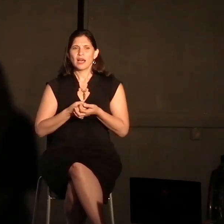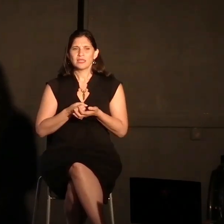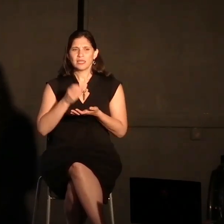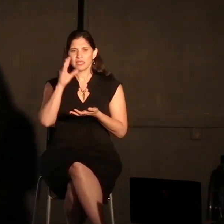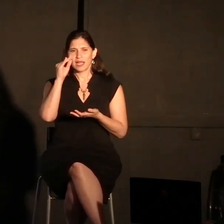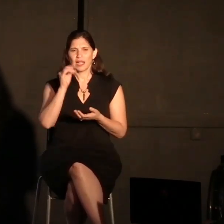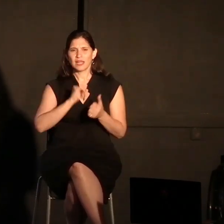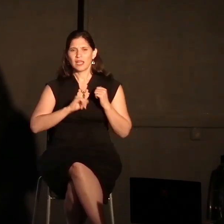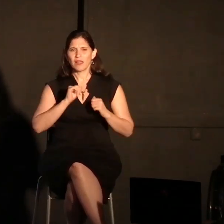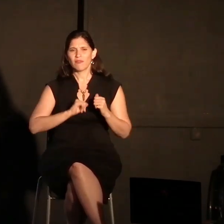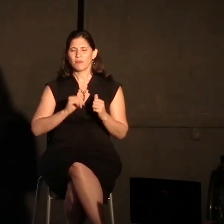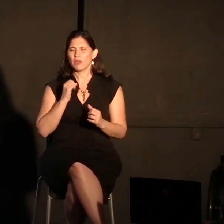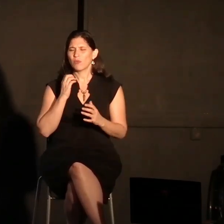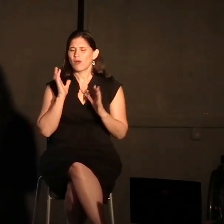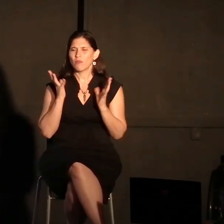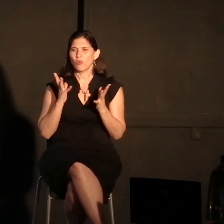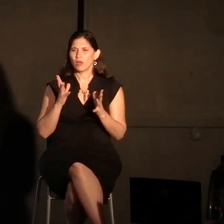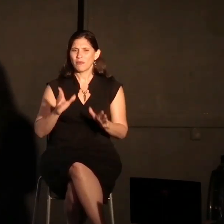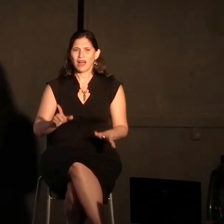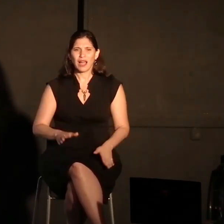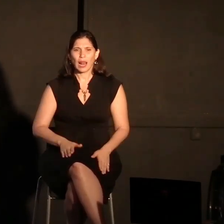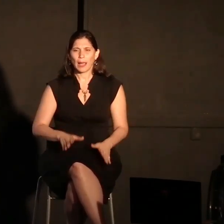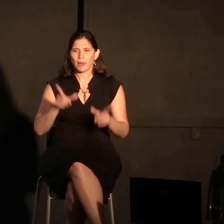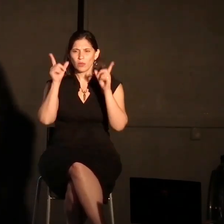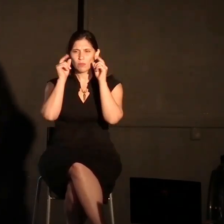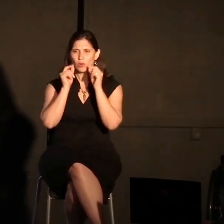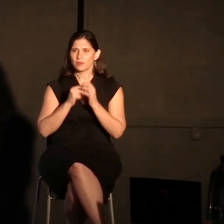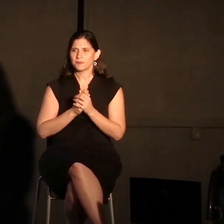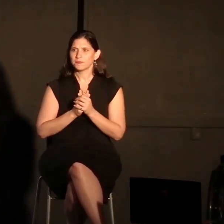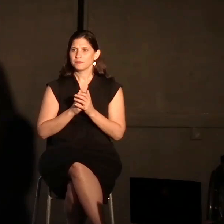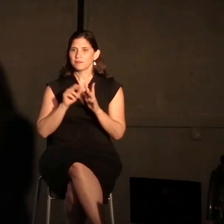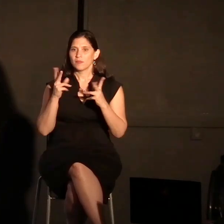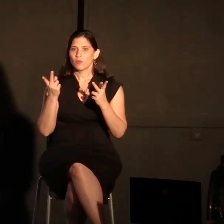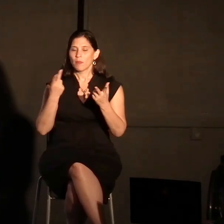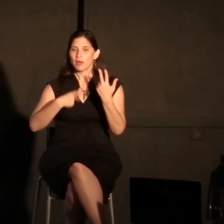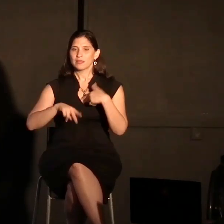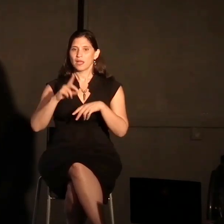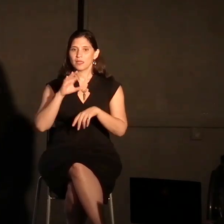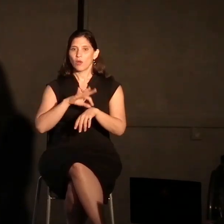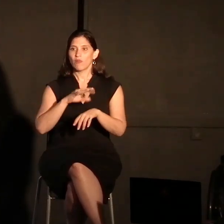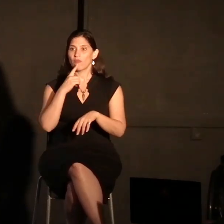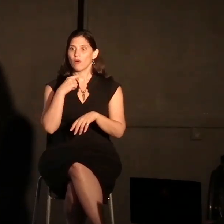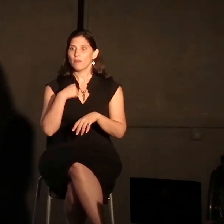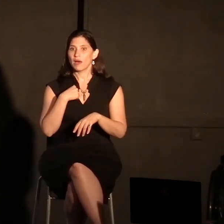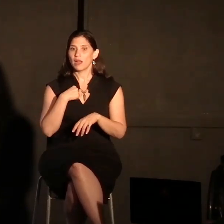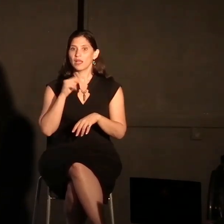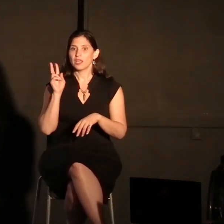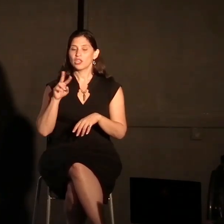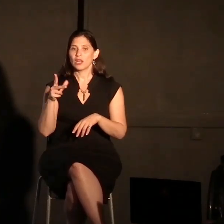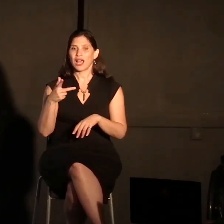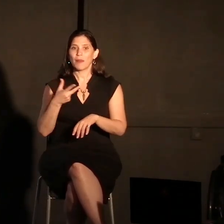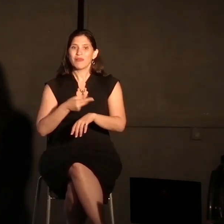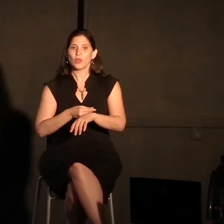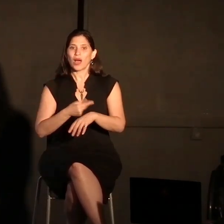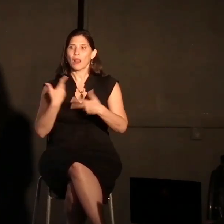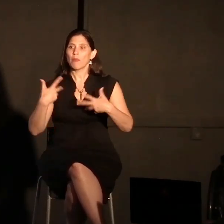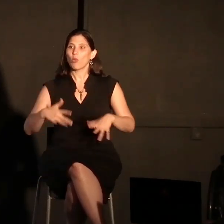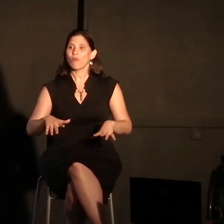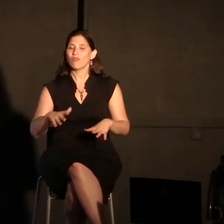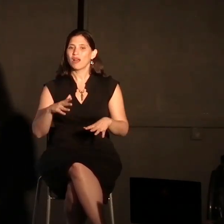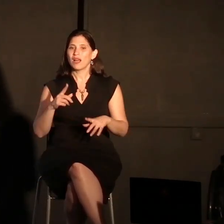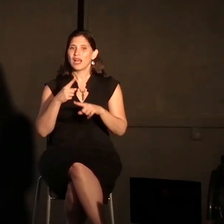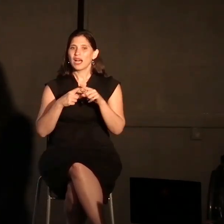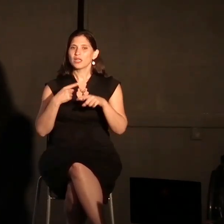הילד הכאבים שלי היו חמורים הרגליים שלי רדומות עוד פעם חזרתי לרופא והוא אמר לי יש לך אפידורל בגוף חצי שנה